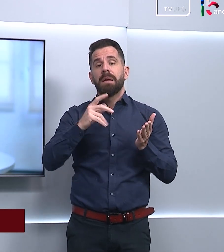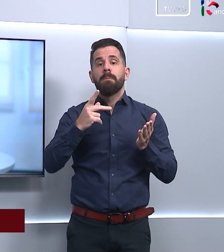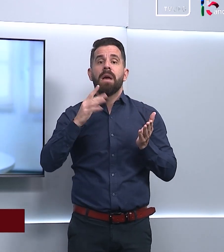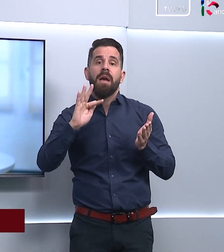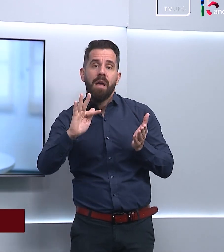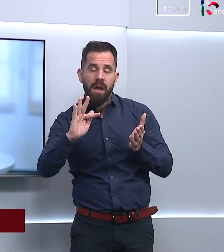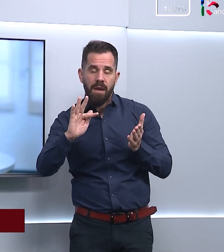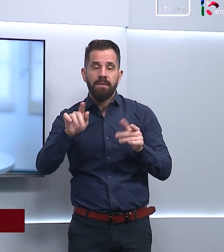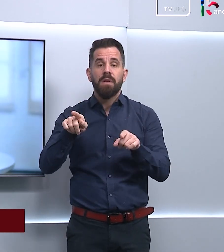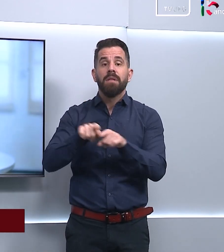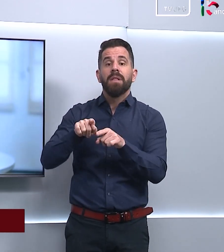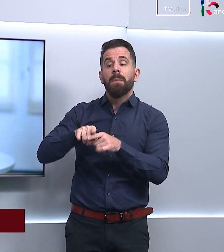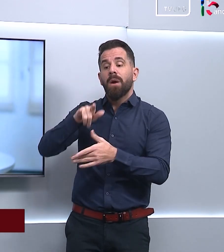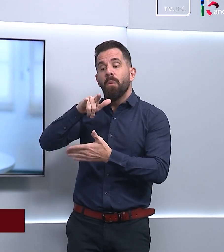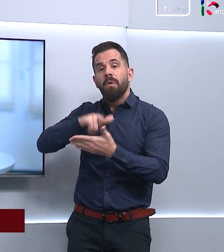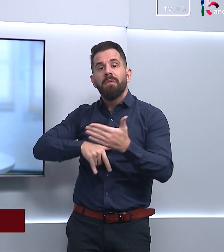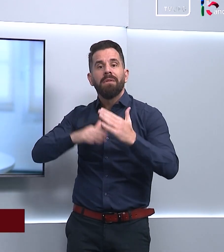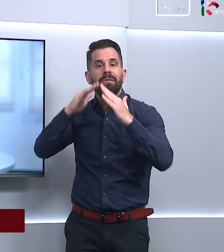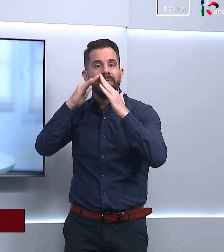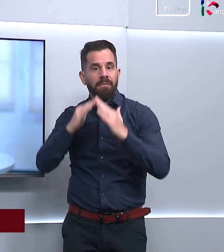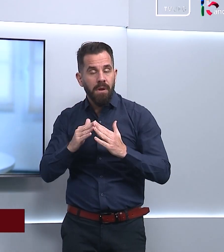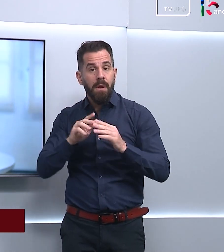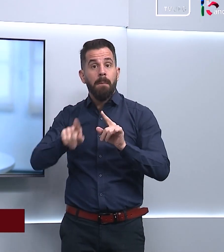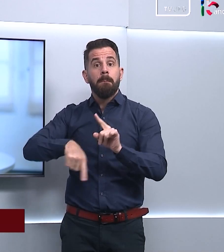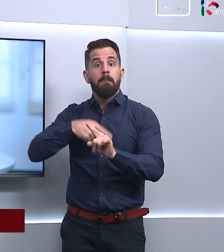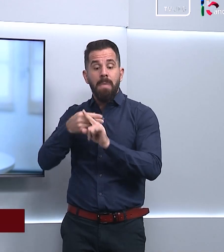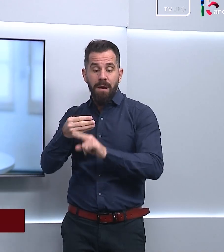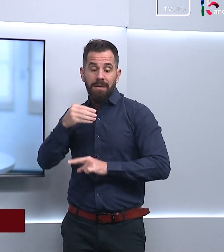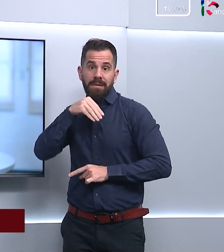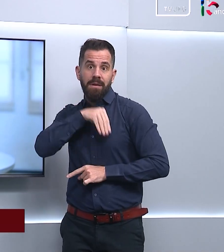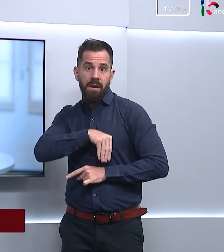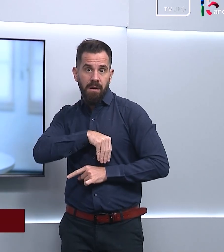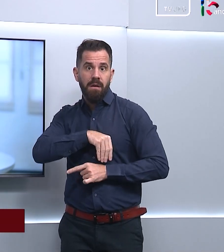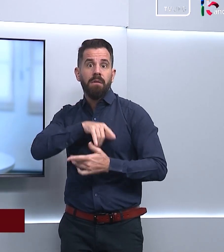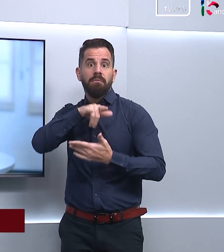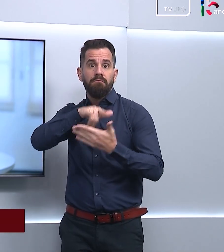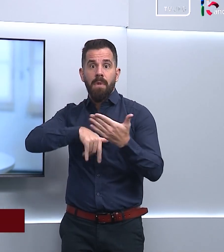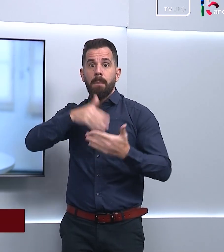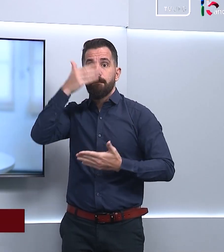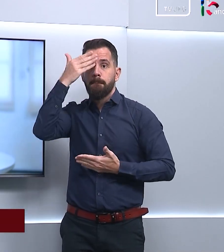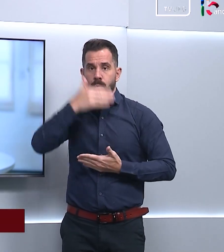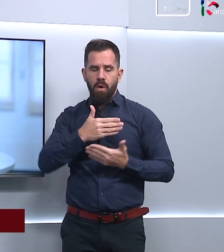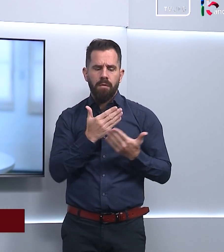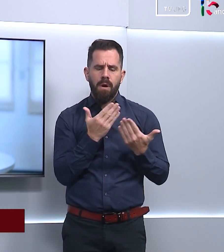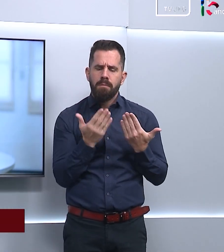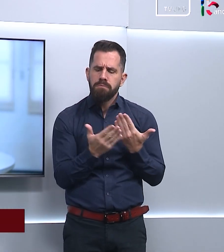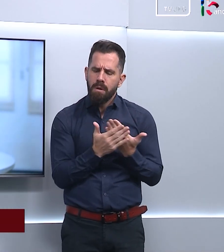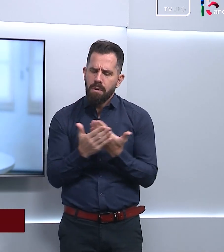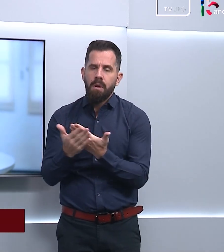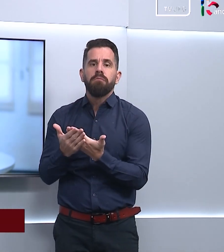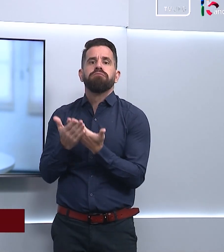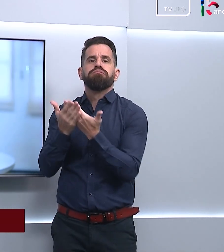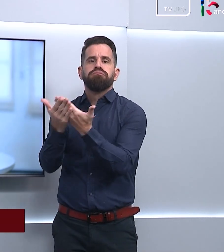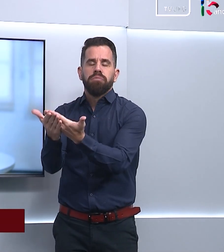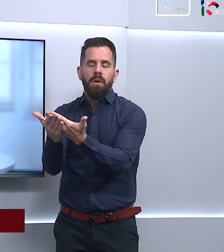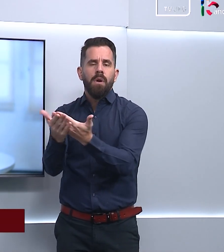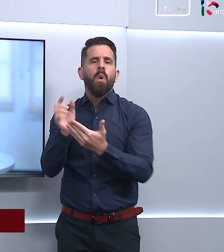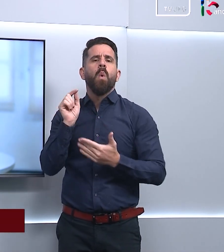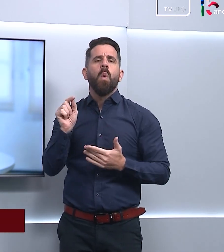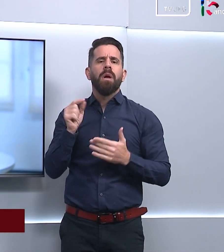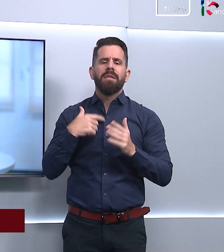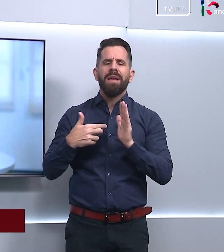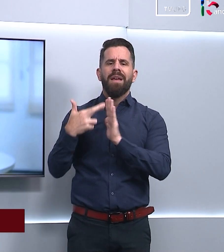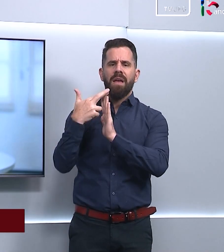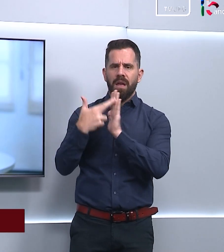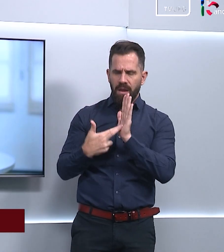de endereço e o comprovante de renda. Os critérios é ganhar a renda familiar